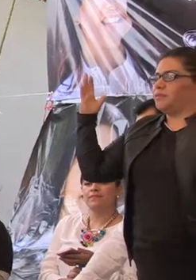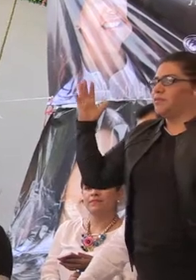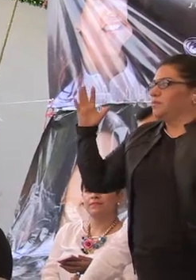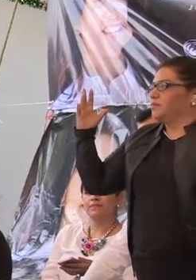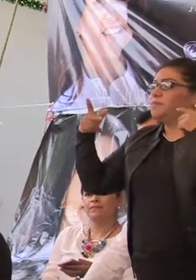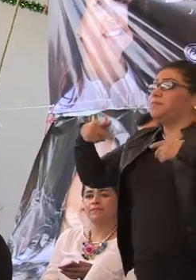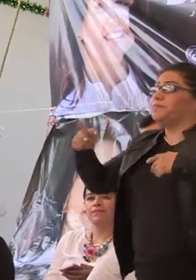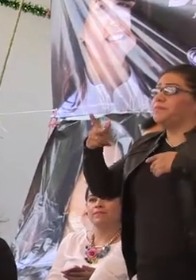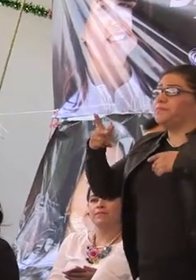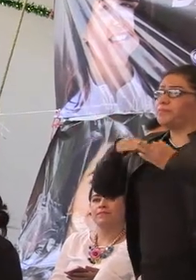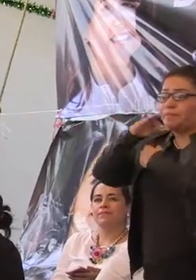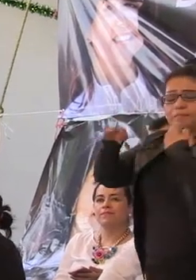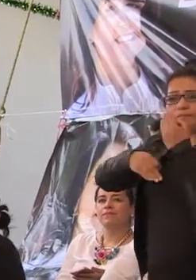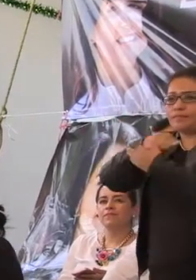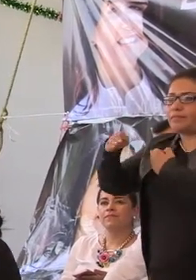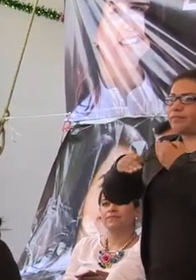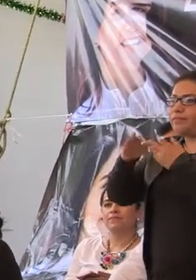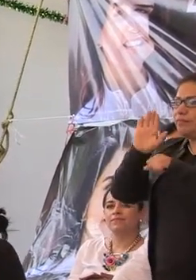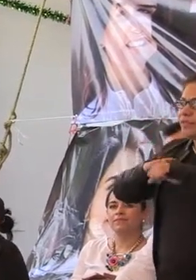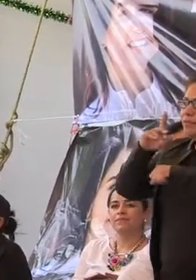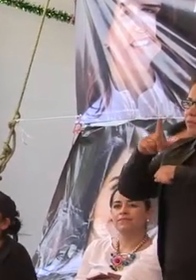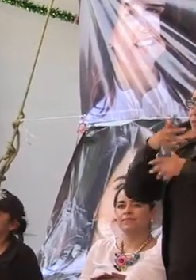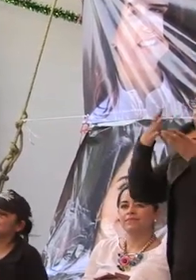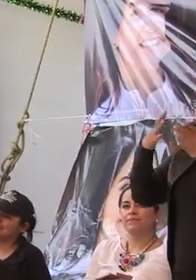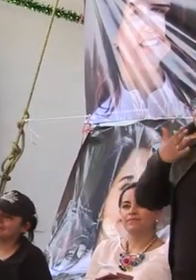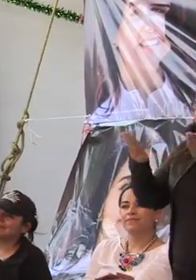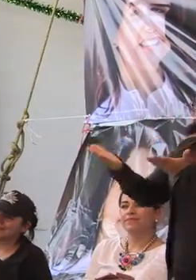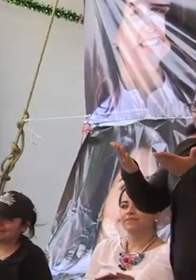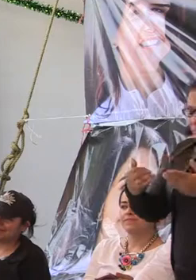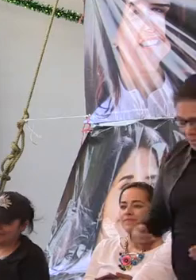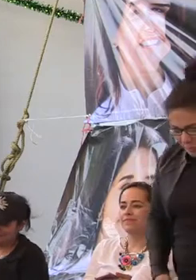Pero sobre todo, más que un aplauso,